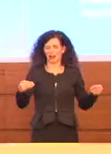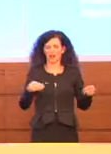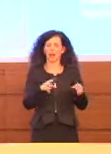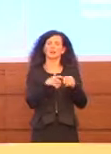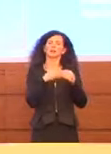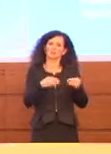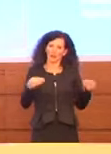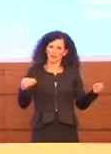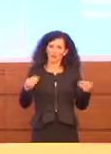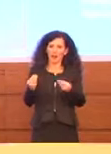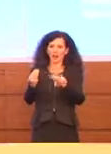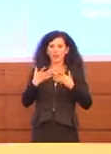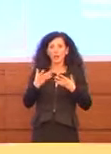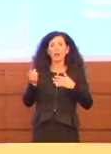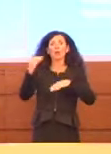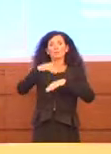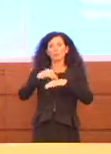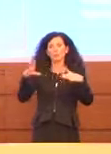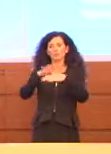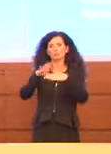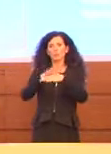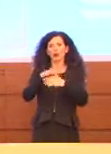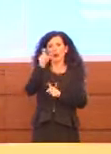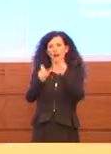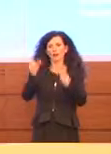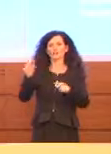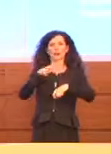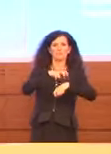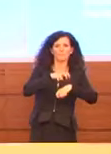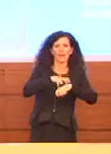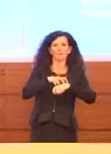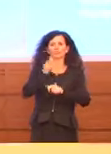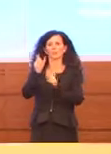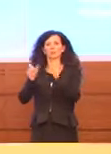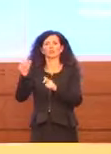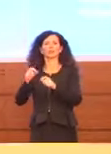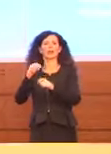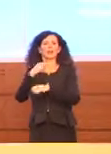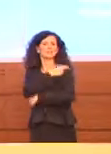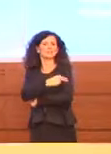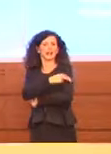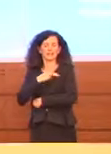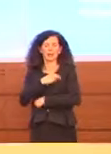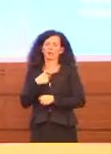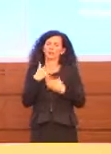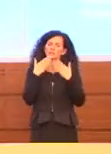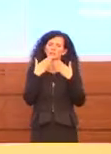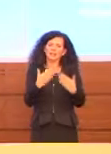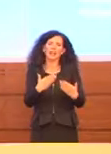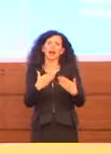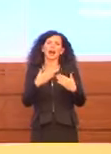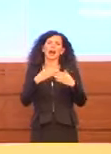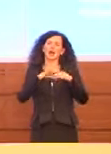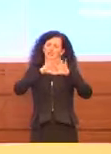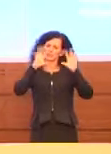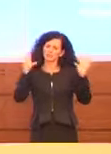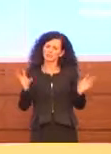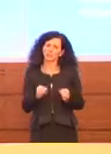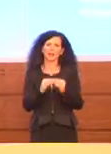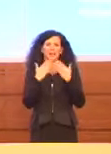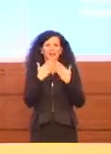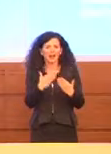supporto di medici e personale sanitario li voglio ringraziare tutto perché il loro